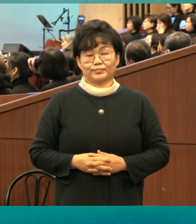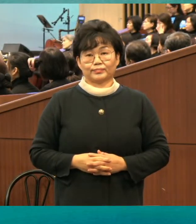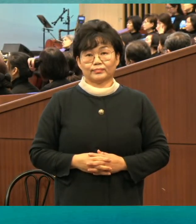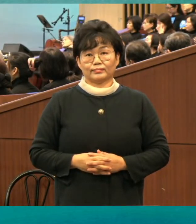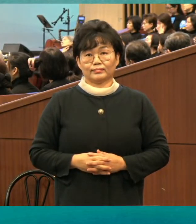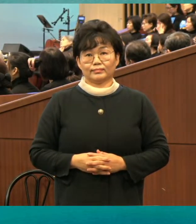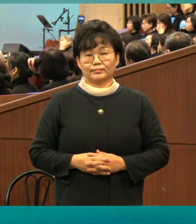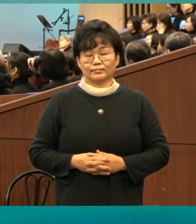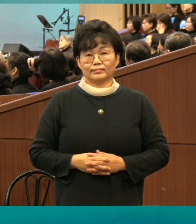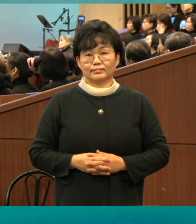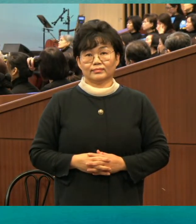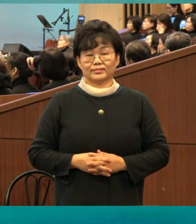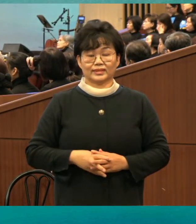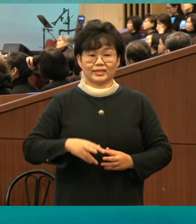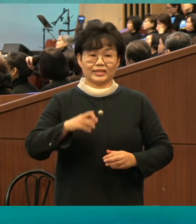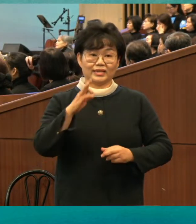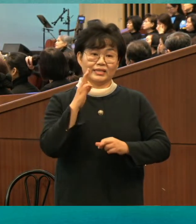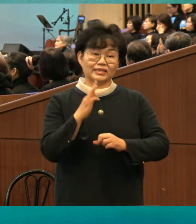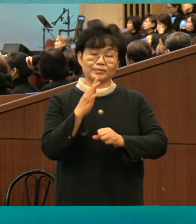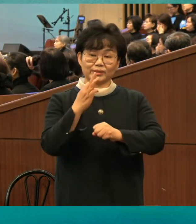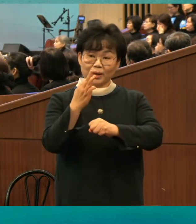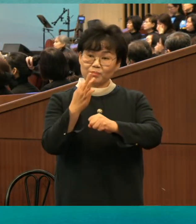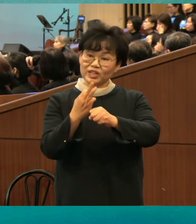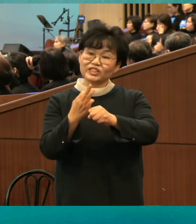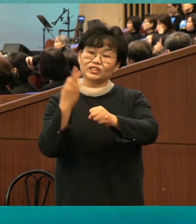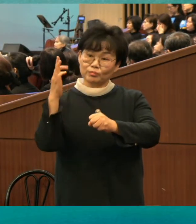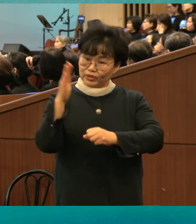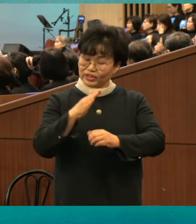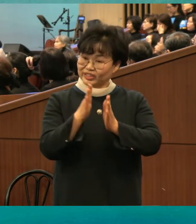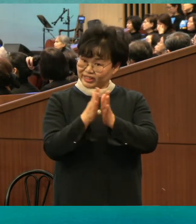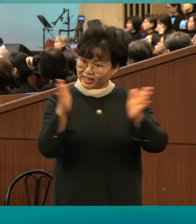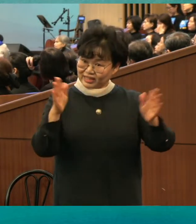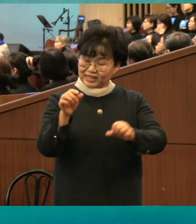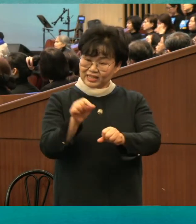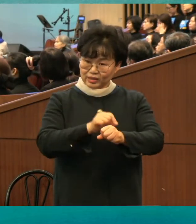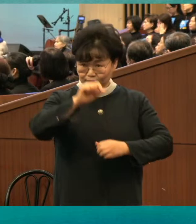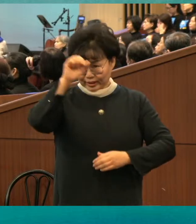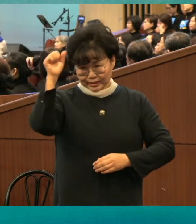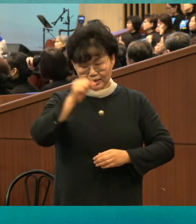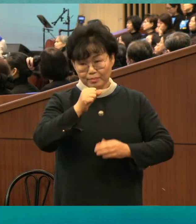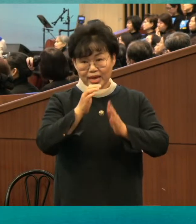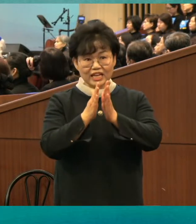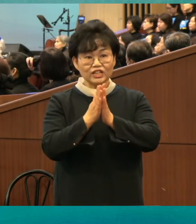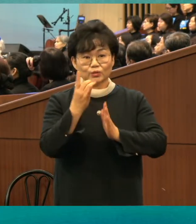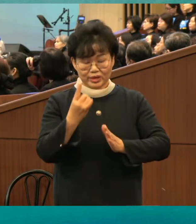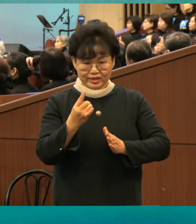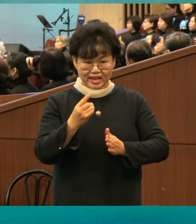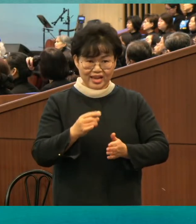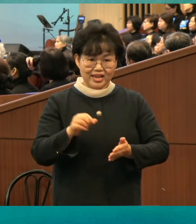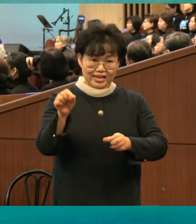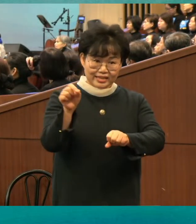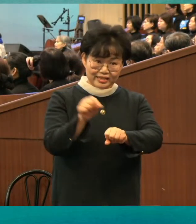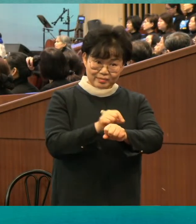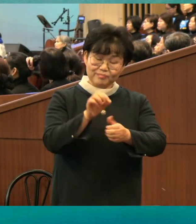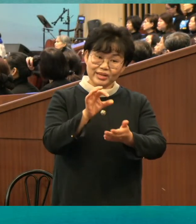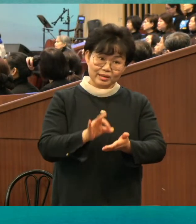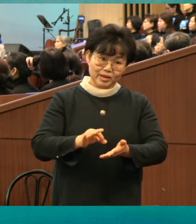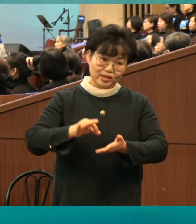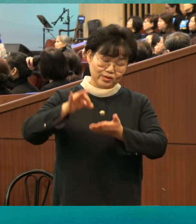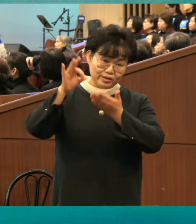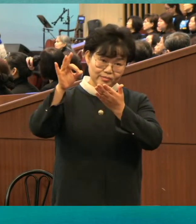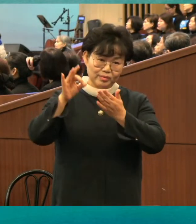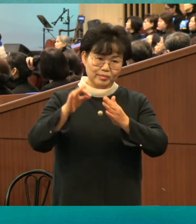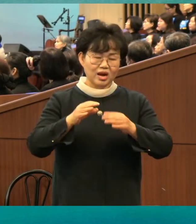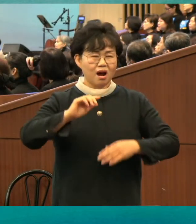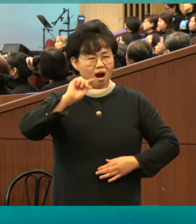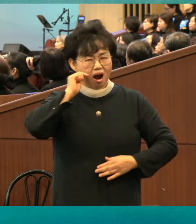한 13년 됐나요? 우리 특세를 시작할 때부터 이제 이 헌금을 우리 이웃들에게 어려운